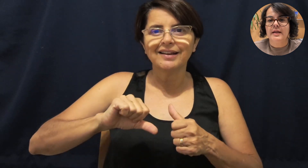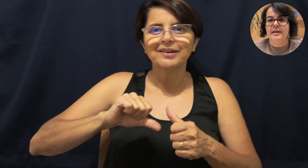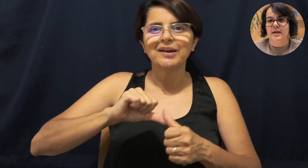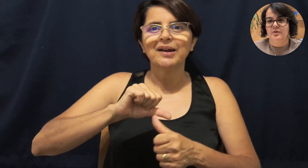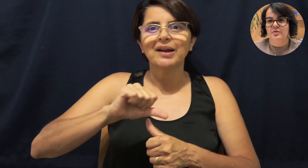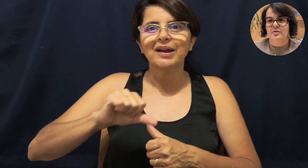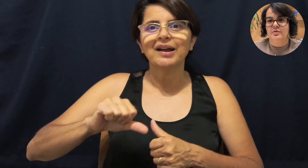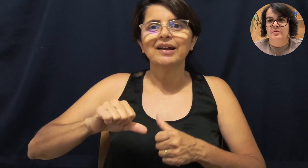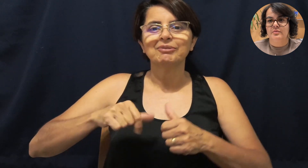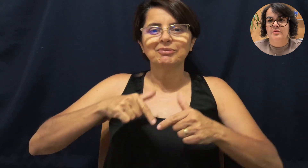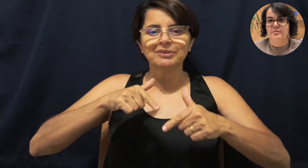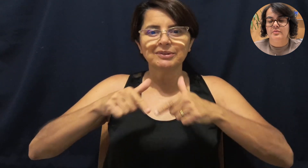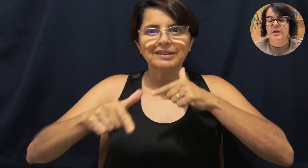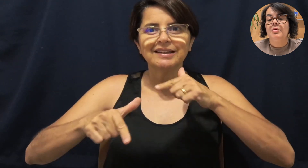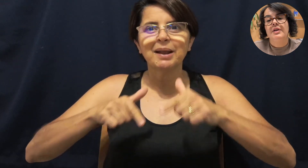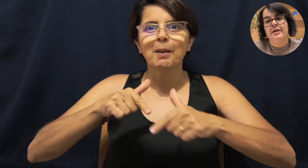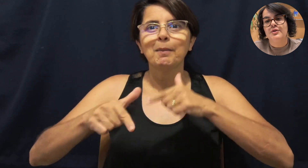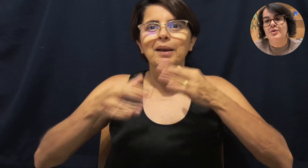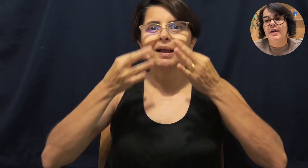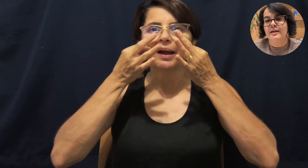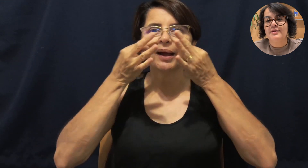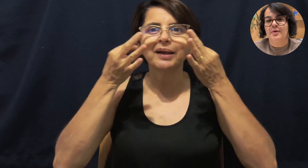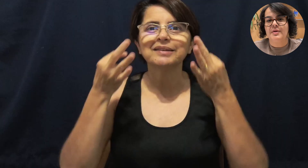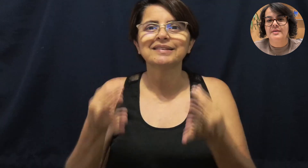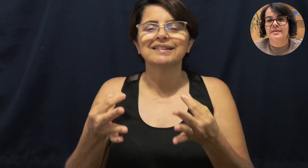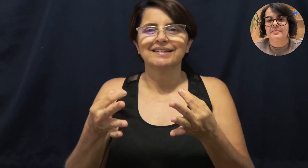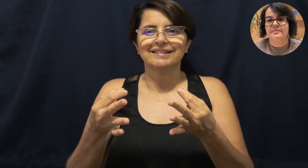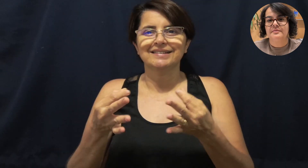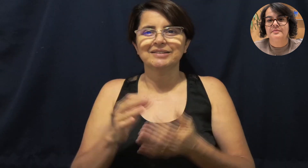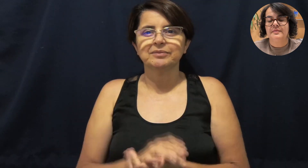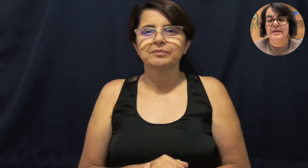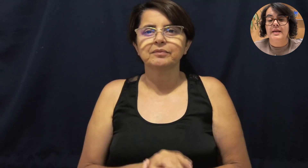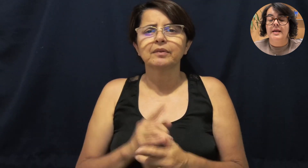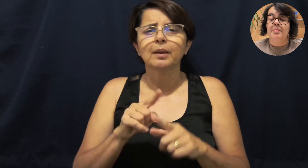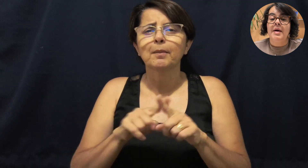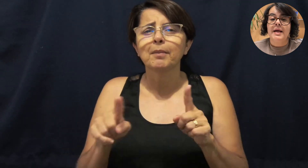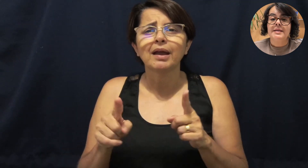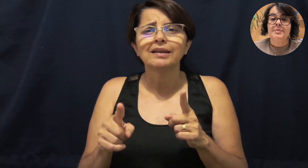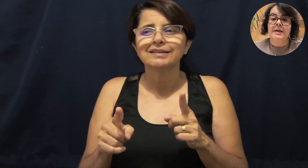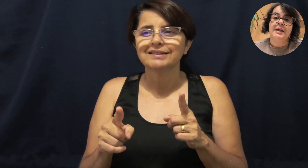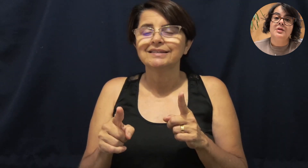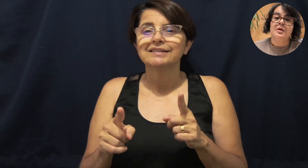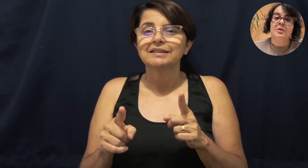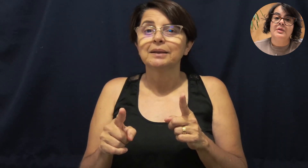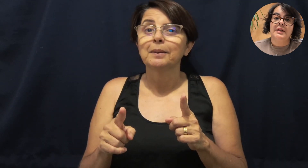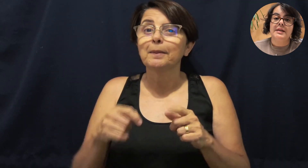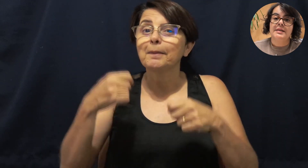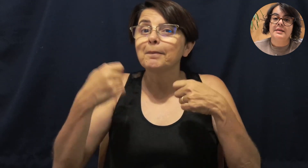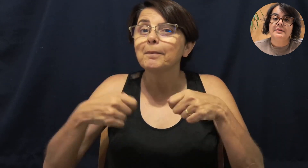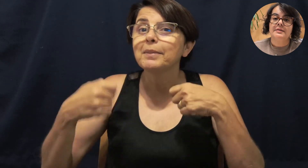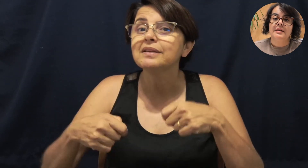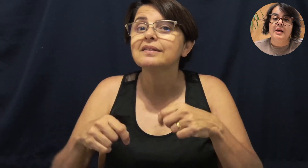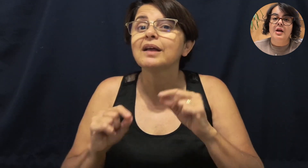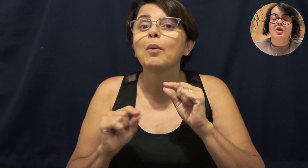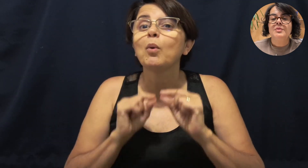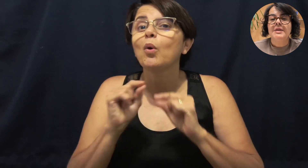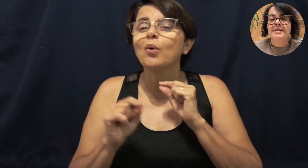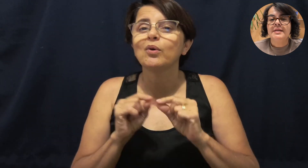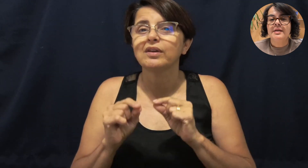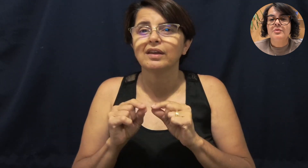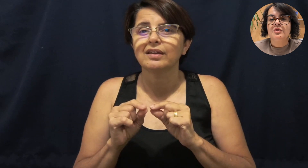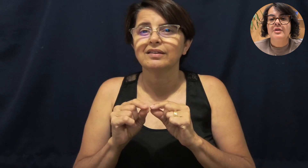obreiros atentos e modelos de belas obras. Mas, para que isso aconteça,